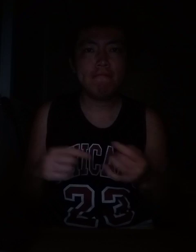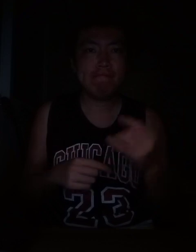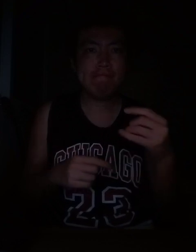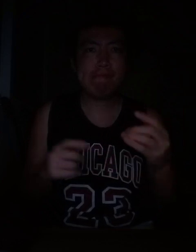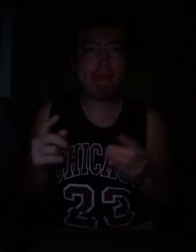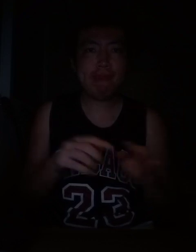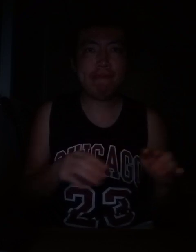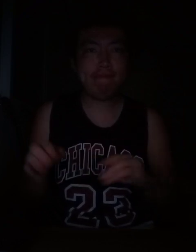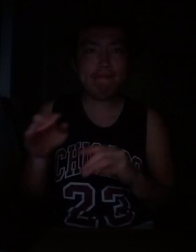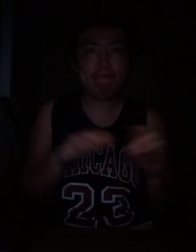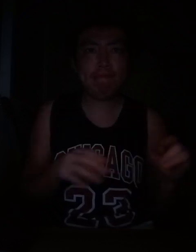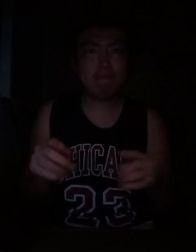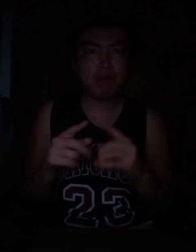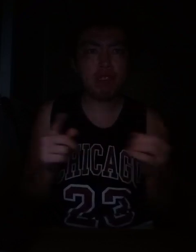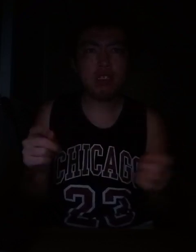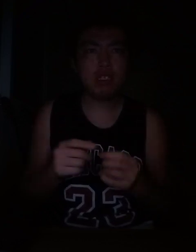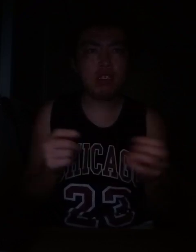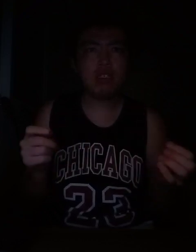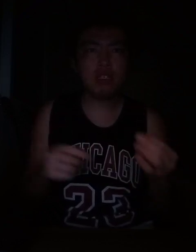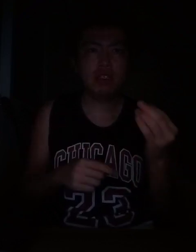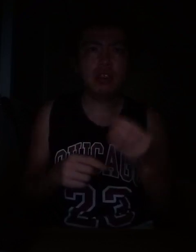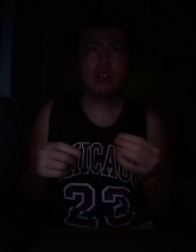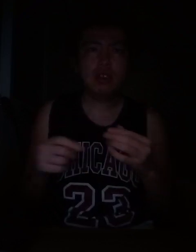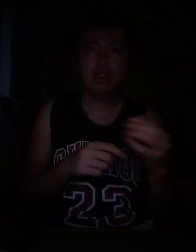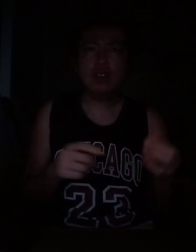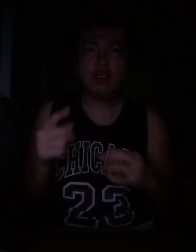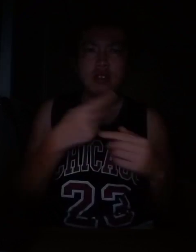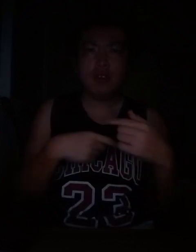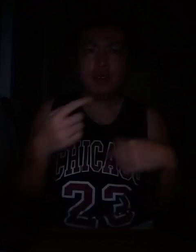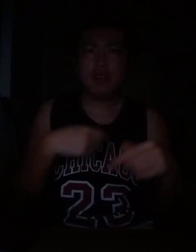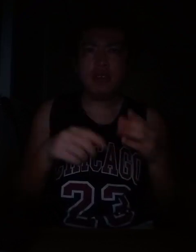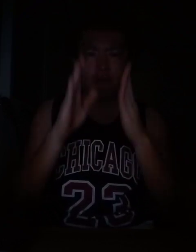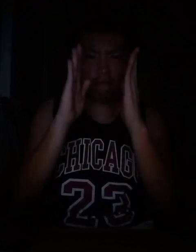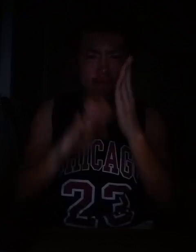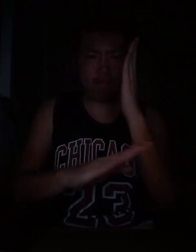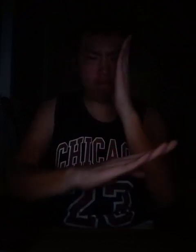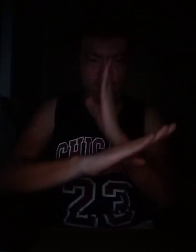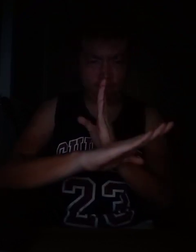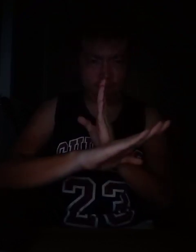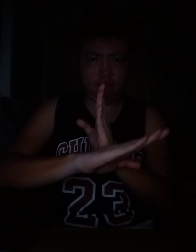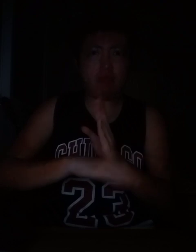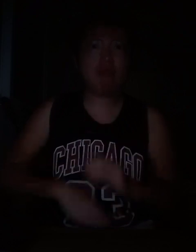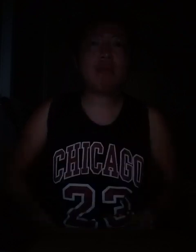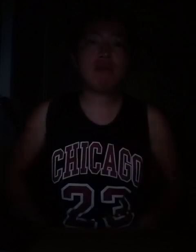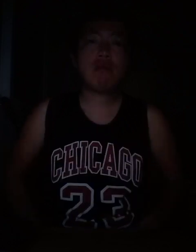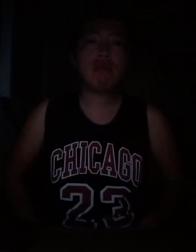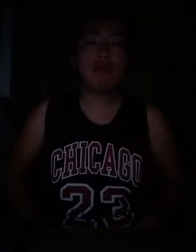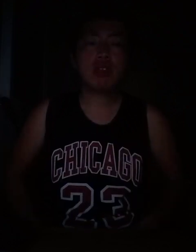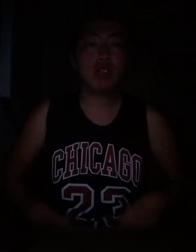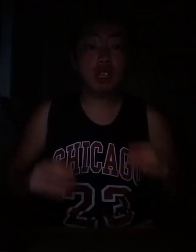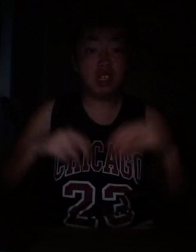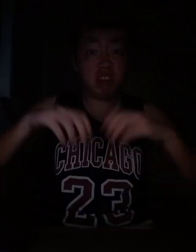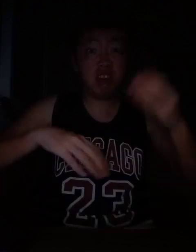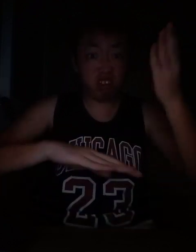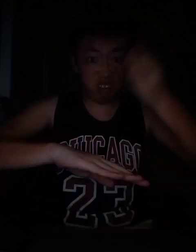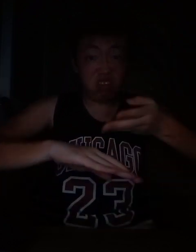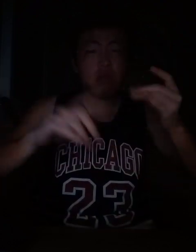물에 잠겨 고장난 기계 탓에 공장 가동은 여전히 멈춰 있습니다. 장마가 끝나고 폭염 속에